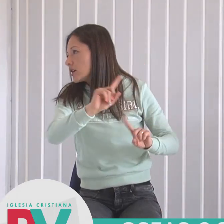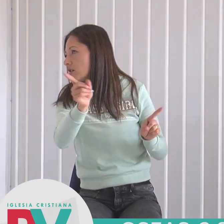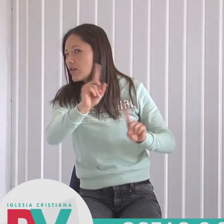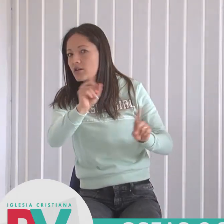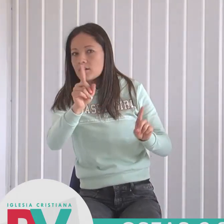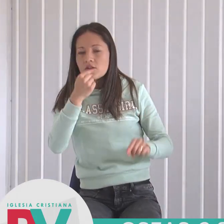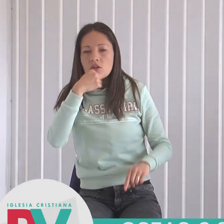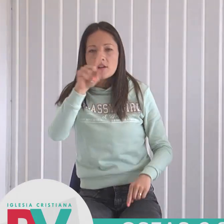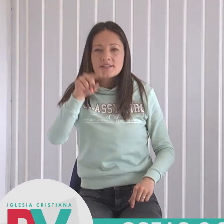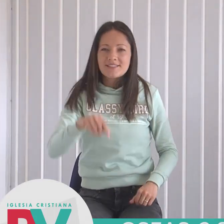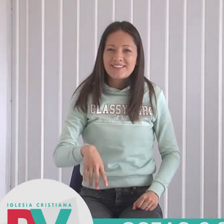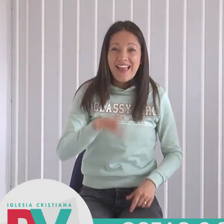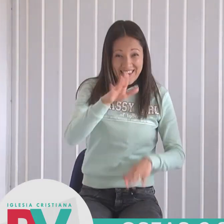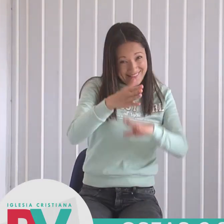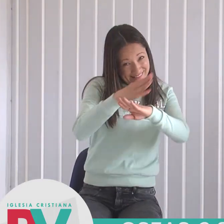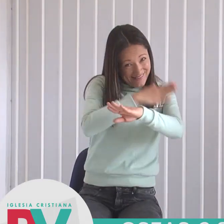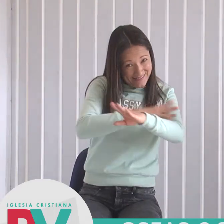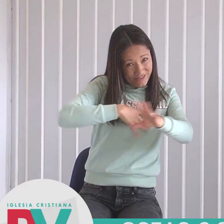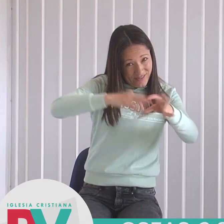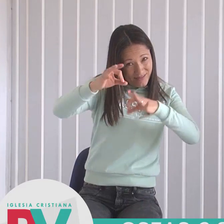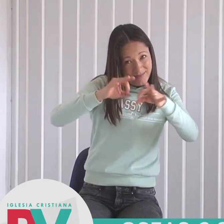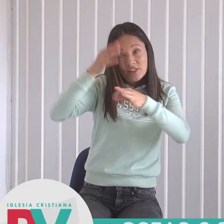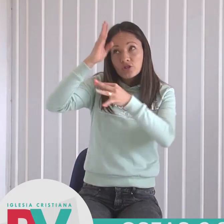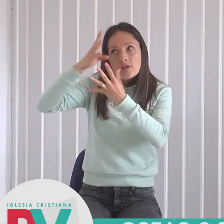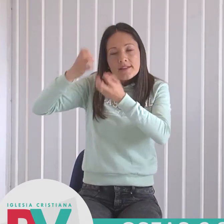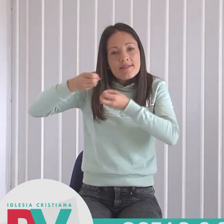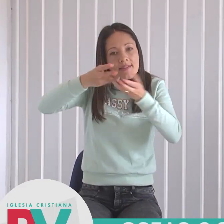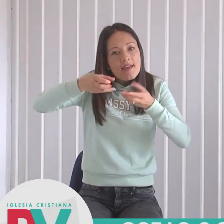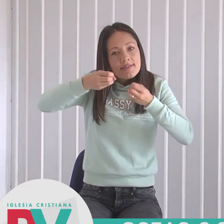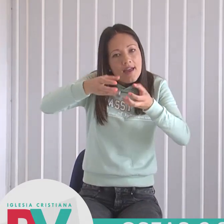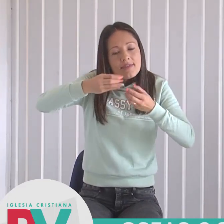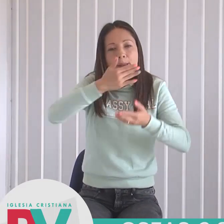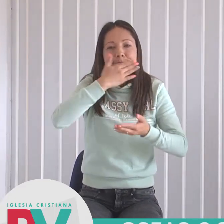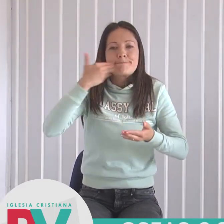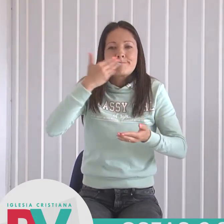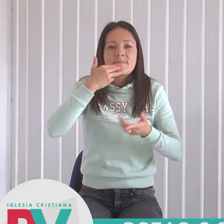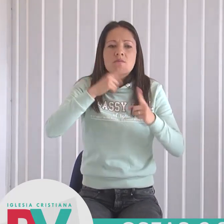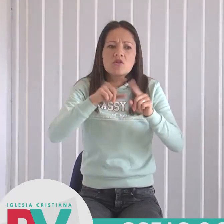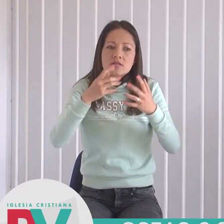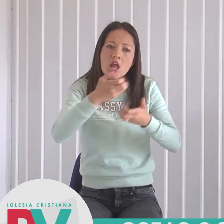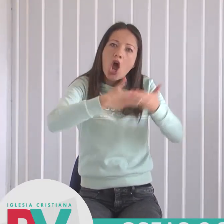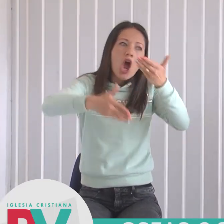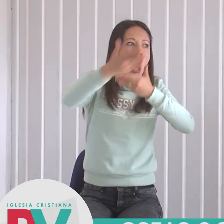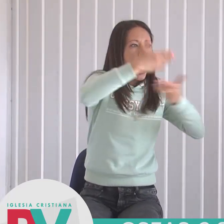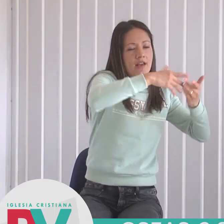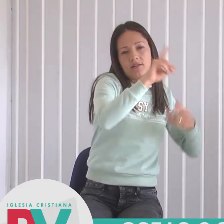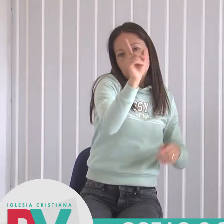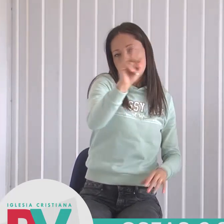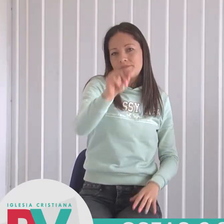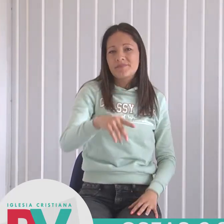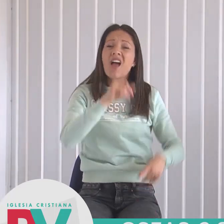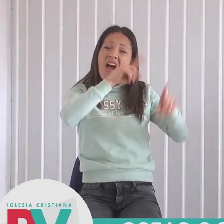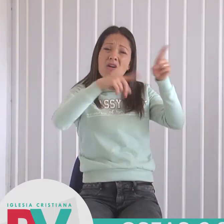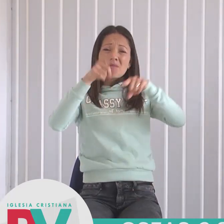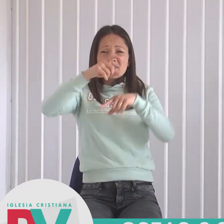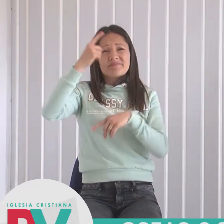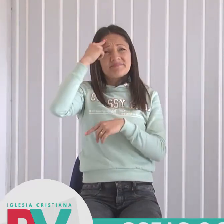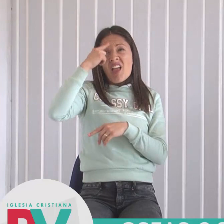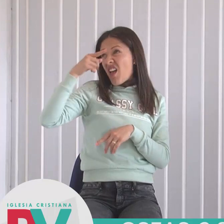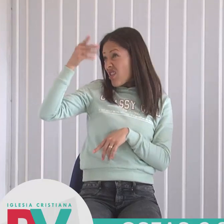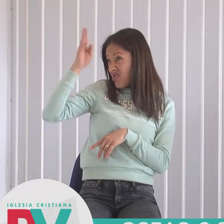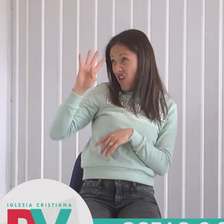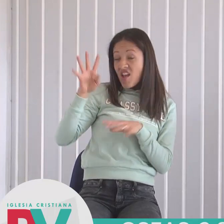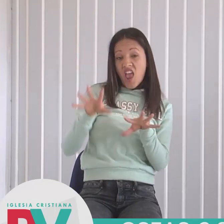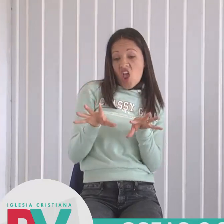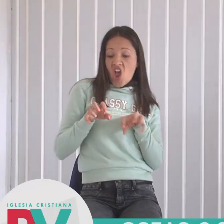le expliqué? Que Dios quiere darnos lo mejor. Él no está dispuesto a compartir. Hay gente que dice, no, Dios es un Dios egocéntrico porque quiere que solamente